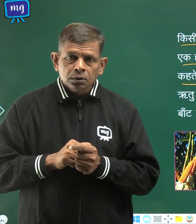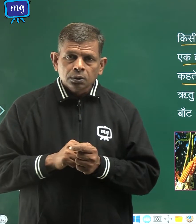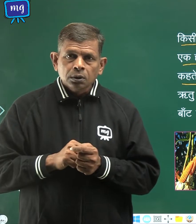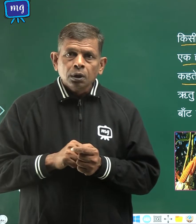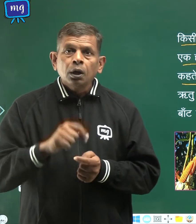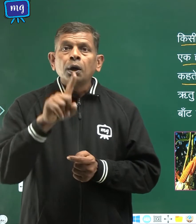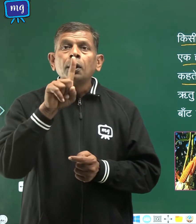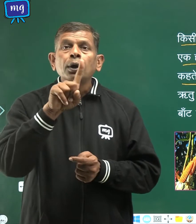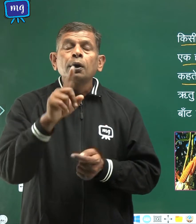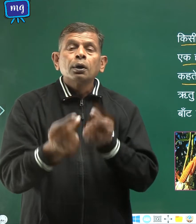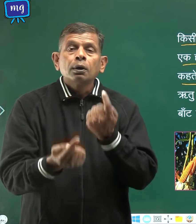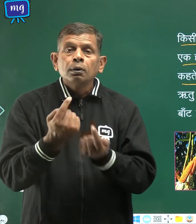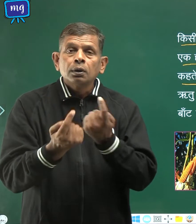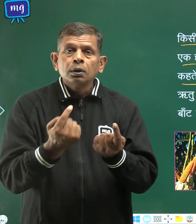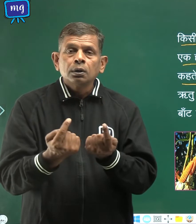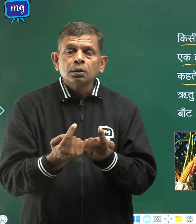एक ही फसल